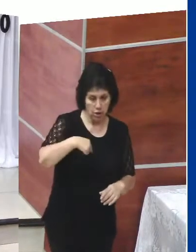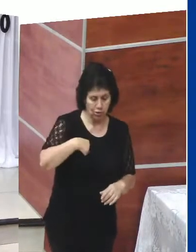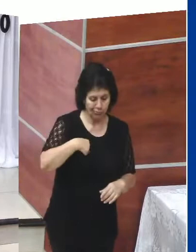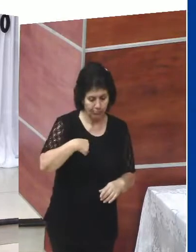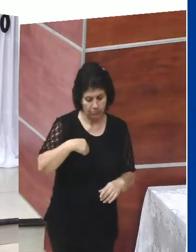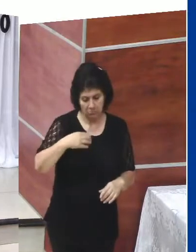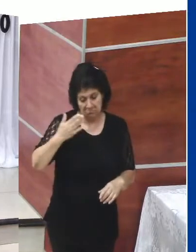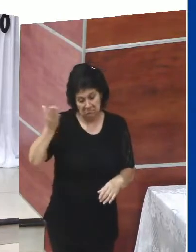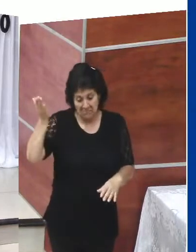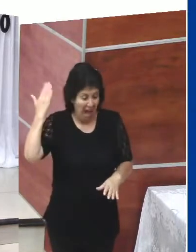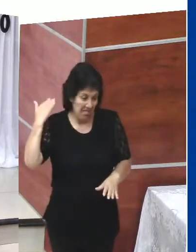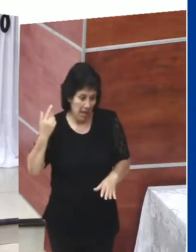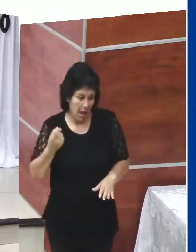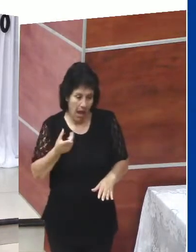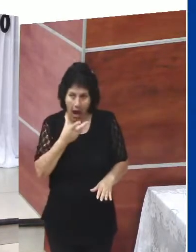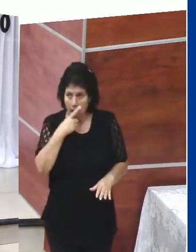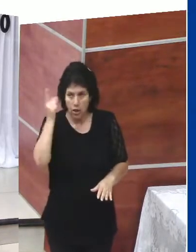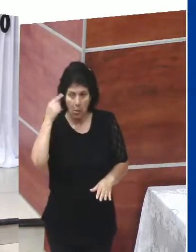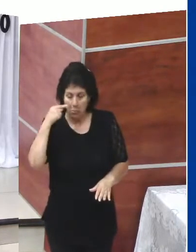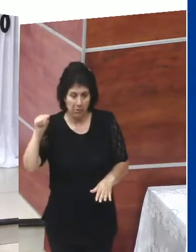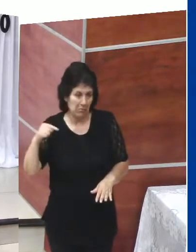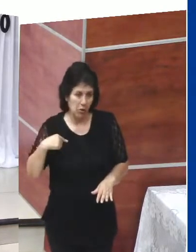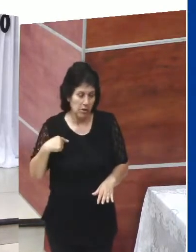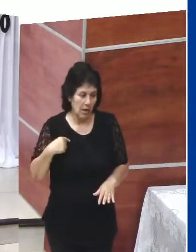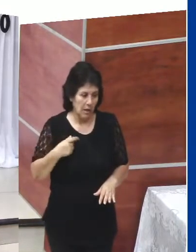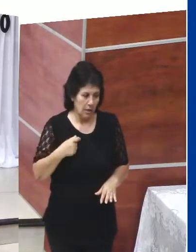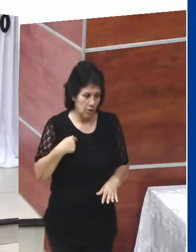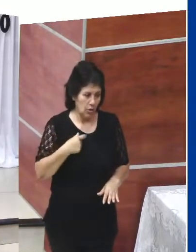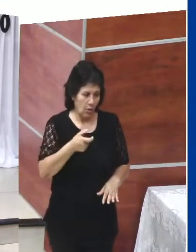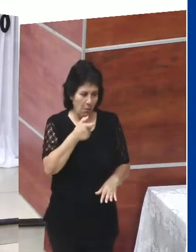vine del mundo, vine de las tinieblas.